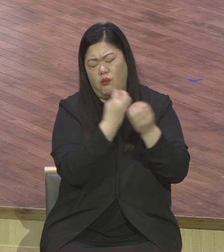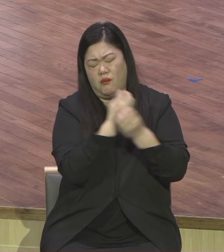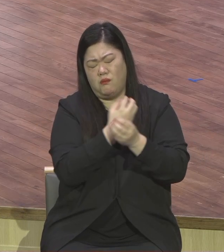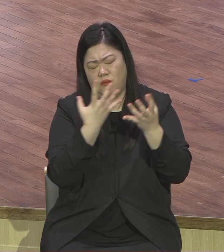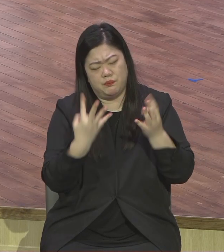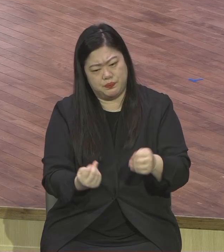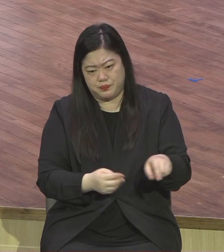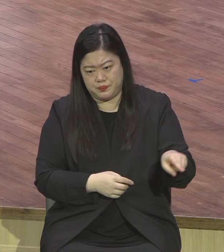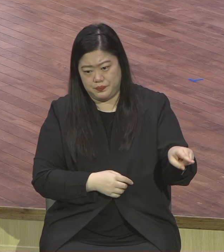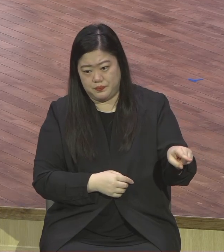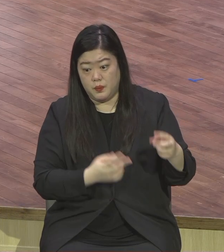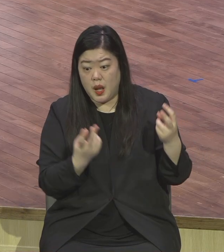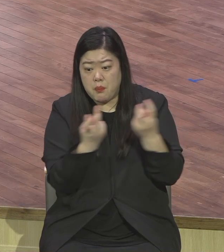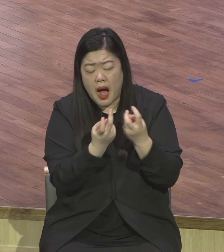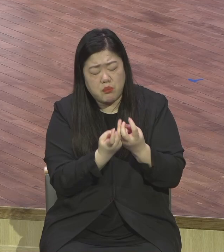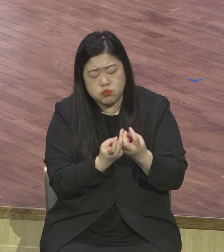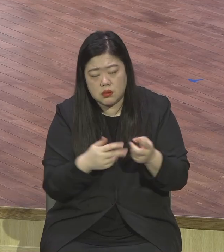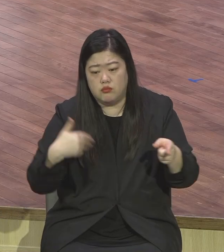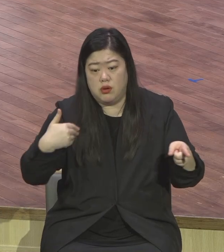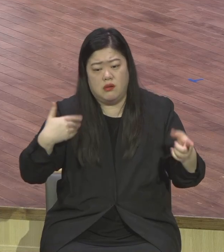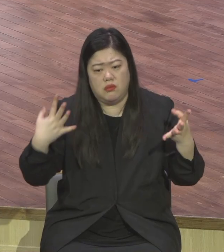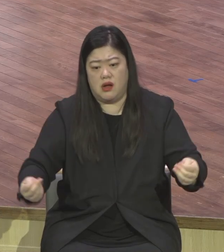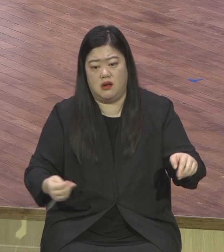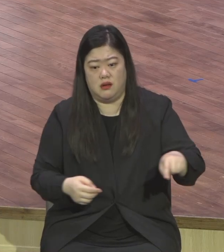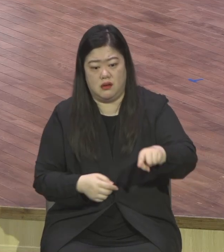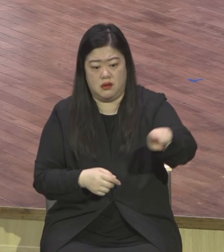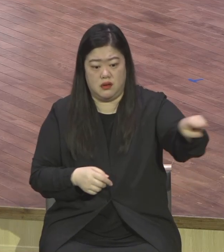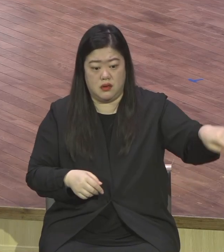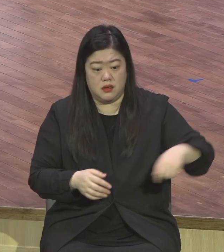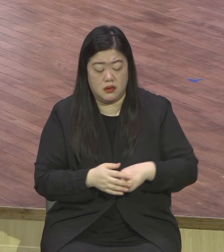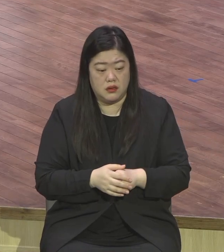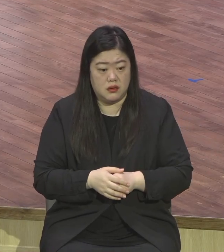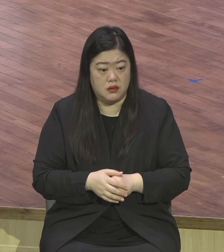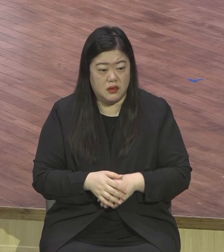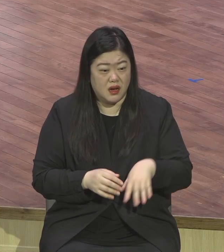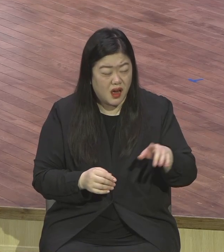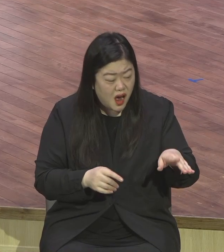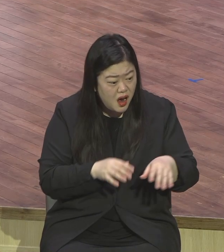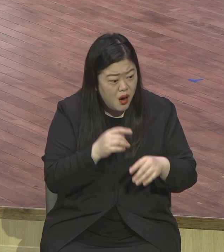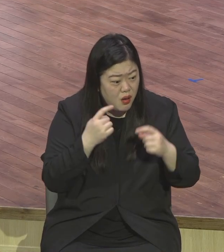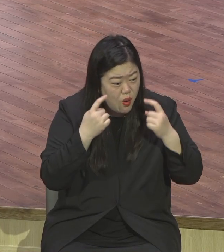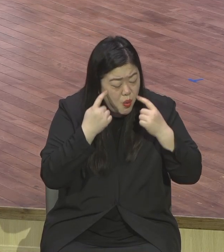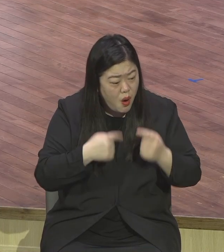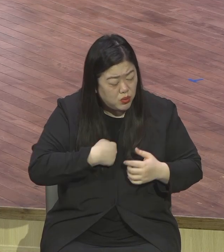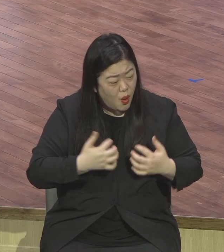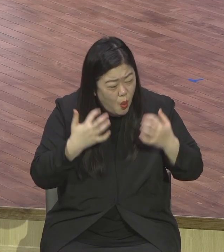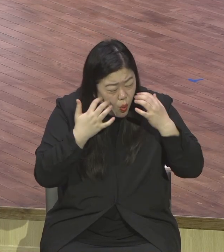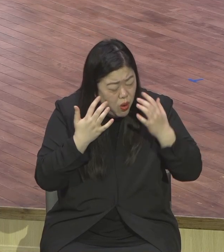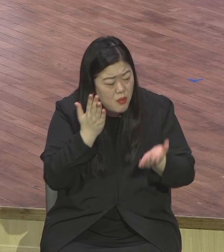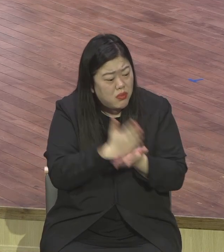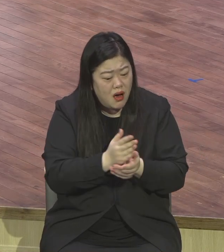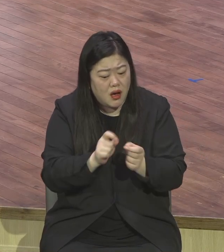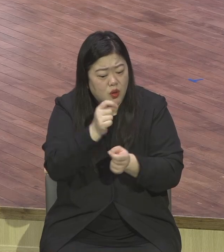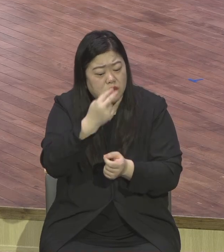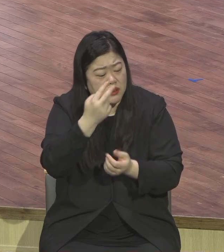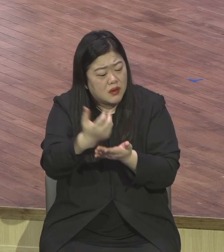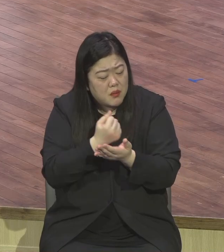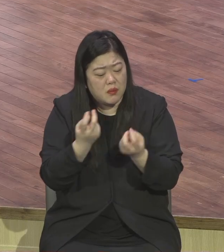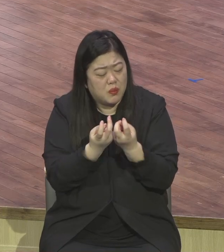영생 얻는 비결이 얼마나 쉬운가를 가르쳐주시기를 주의하며 축복합니다. 두 번째로